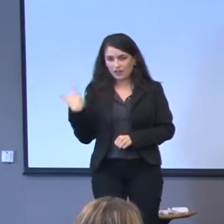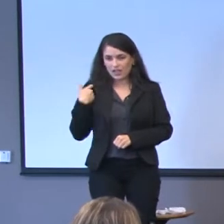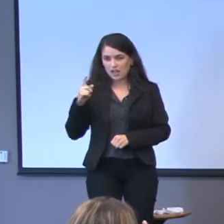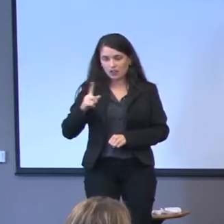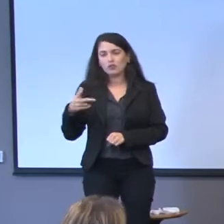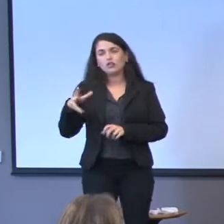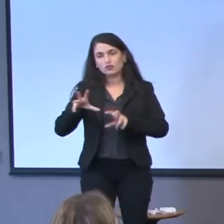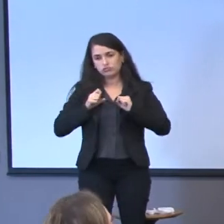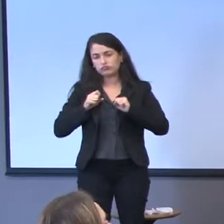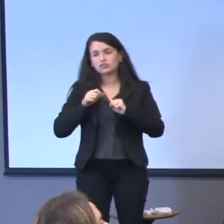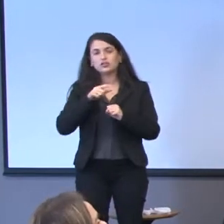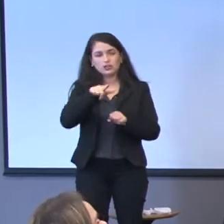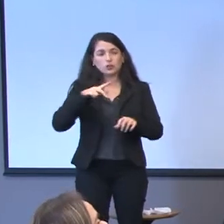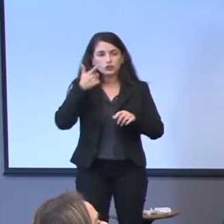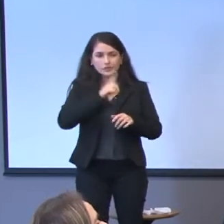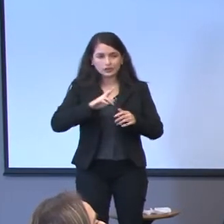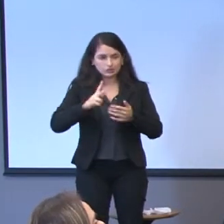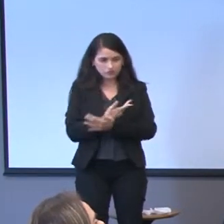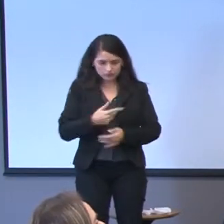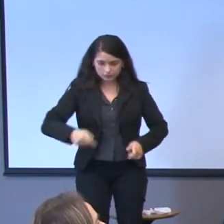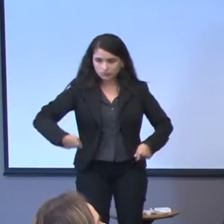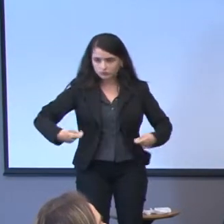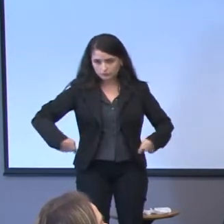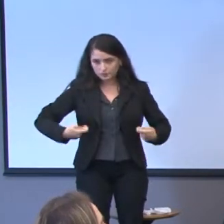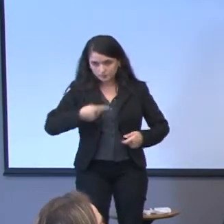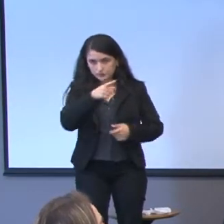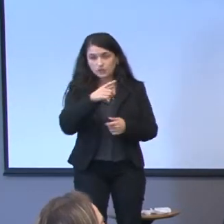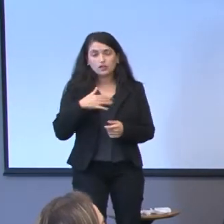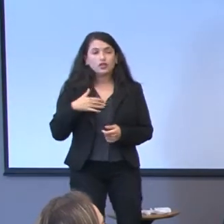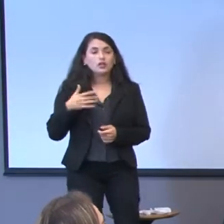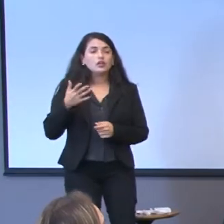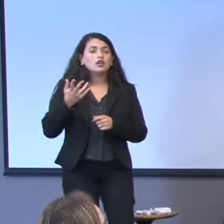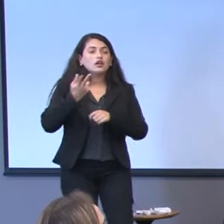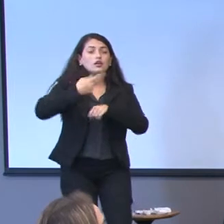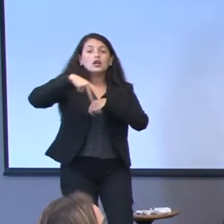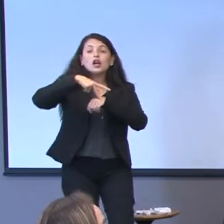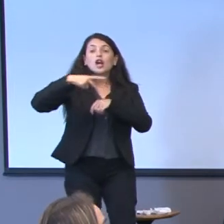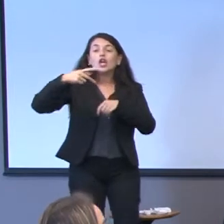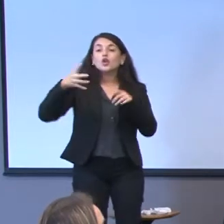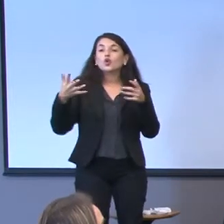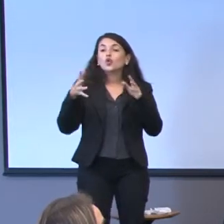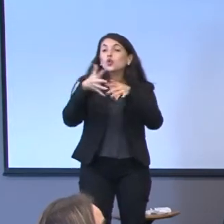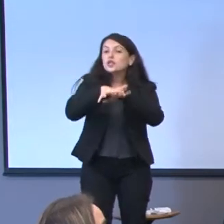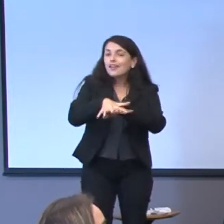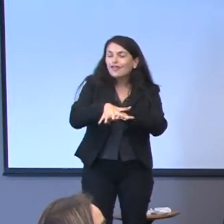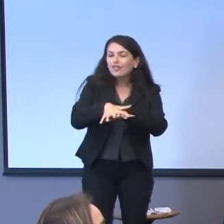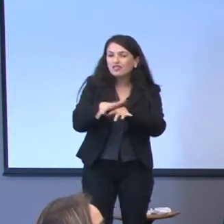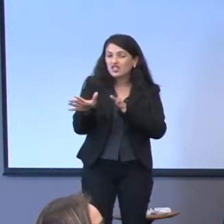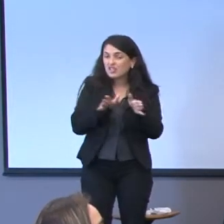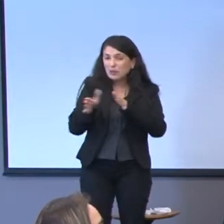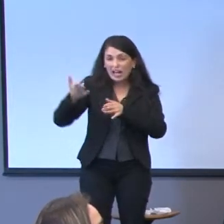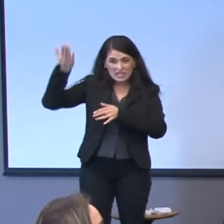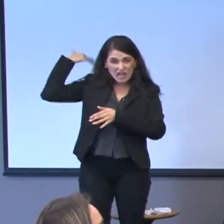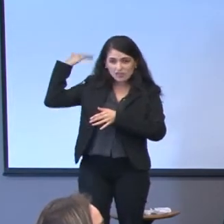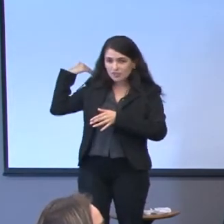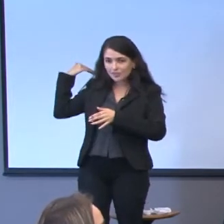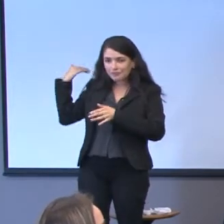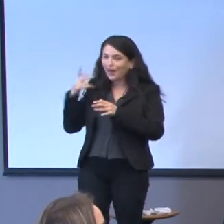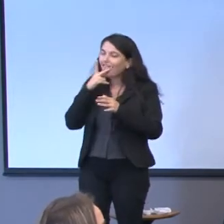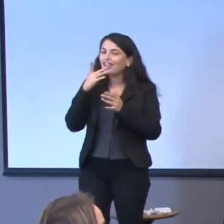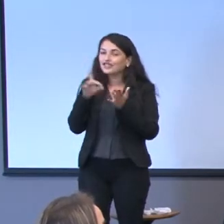num país em que inclusão e acessibilidade, naquele momento, essas palavras não estavam nem no dicionário.